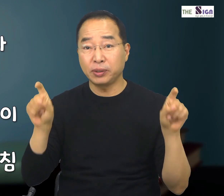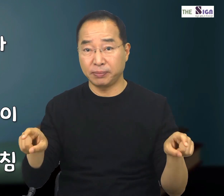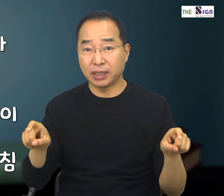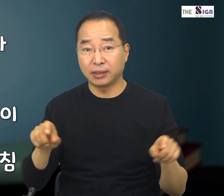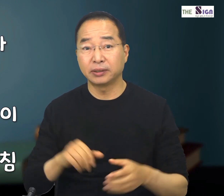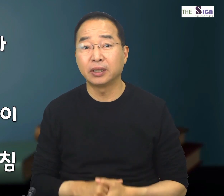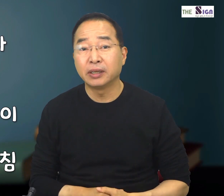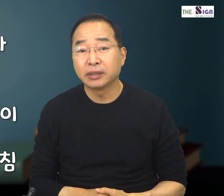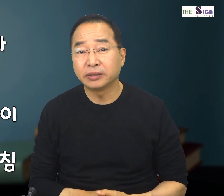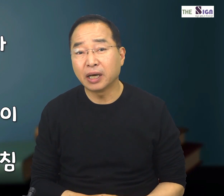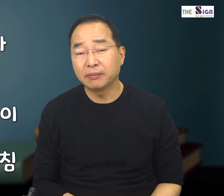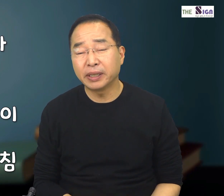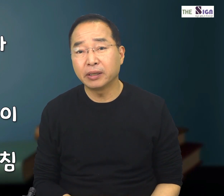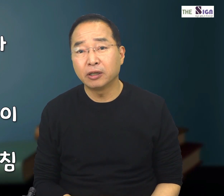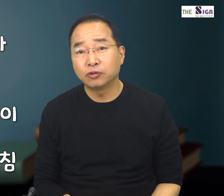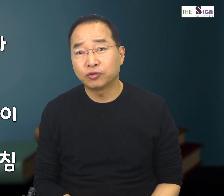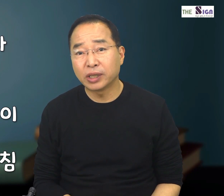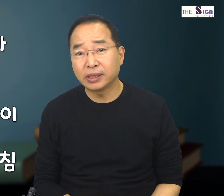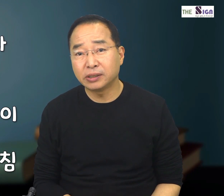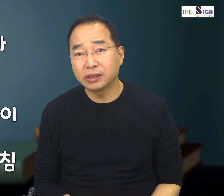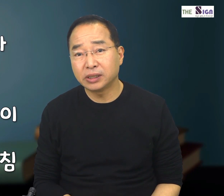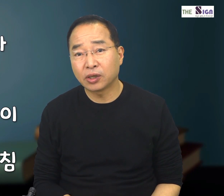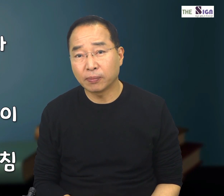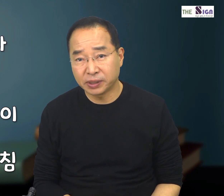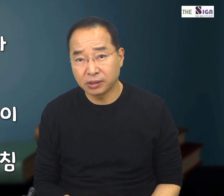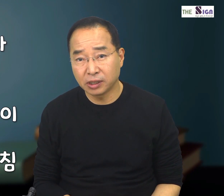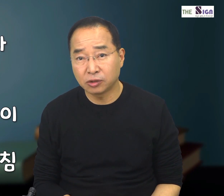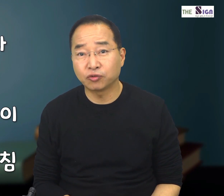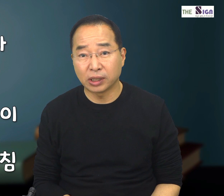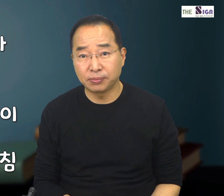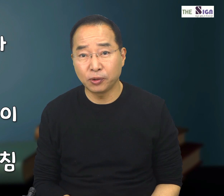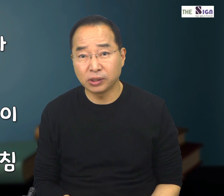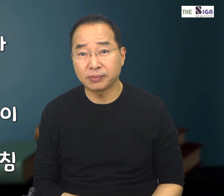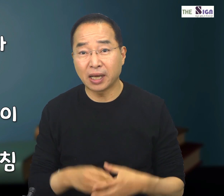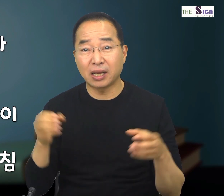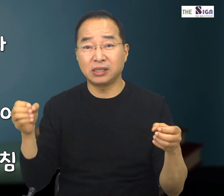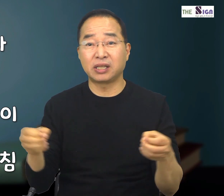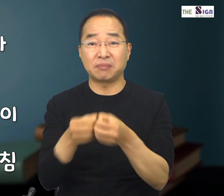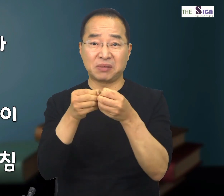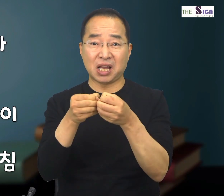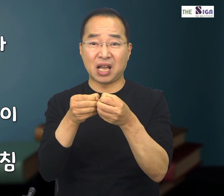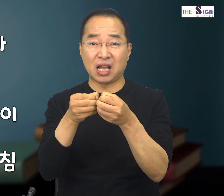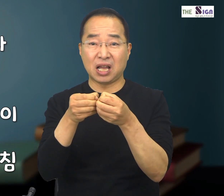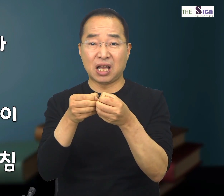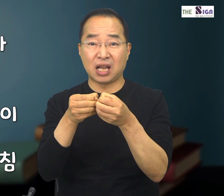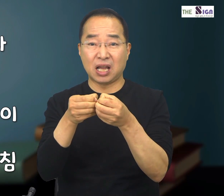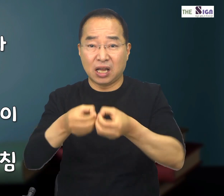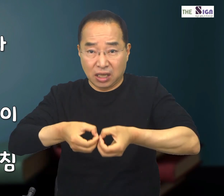표현입니다. 그 다음에 두 가지 겹치는 게 이제 두 가지 표현이 있습니다. 하나는 이렇게 합니다.